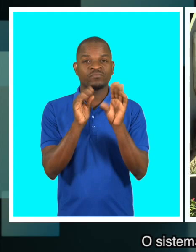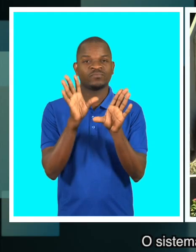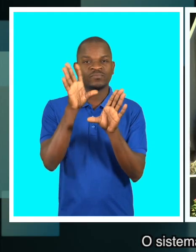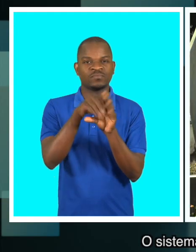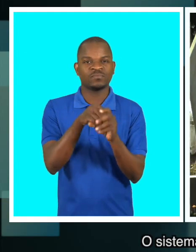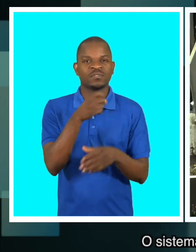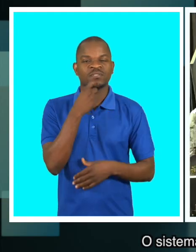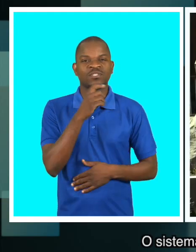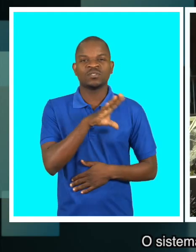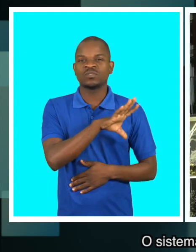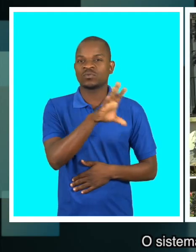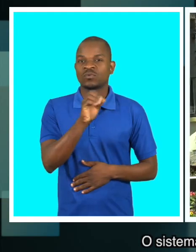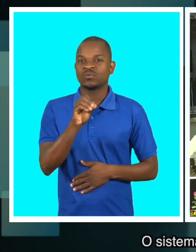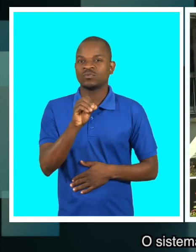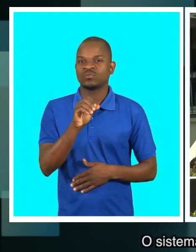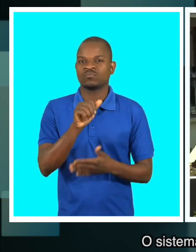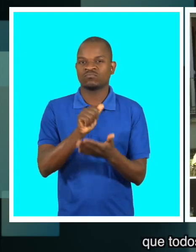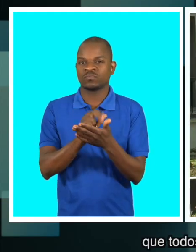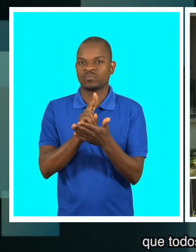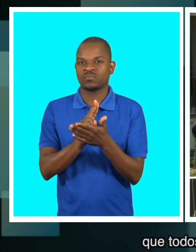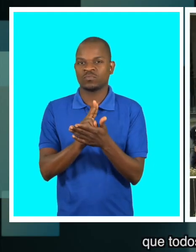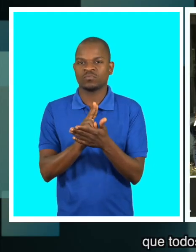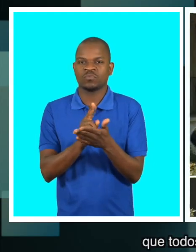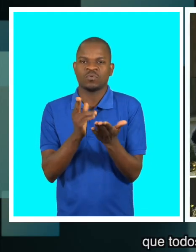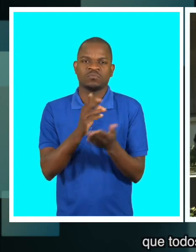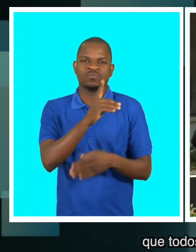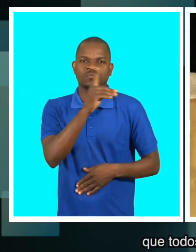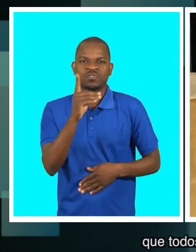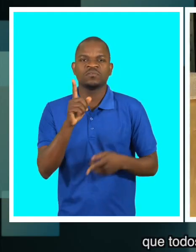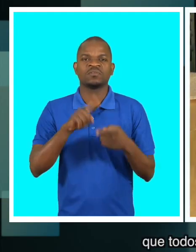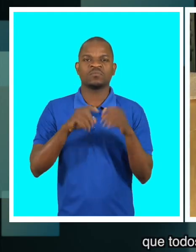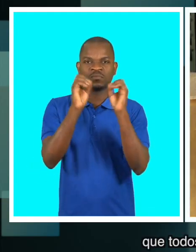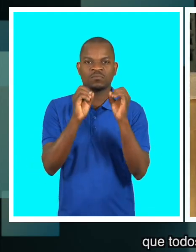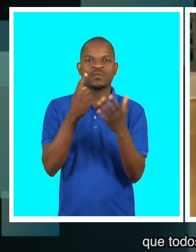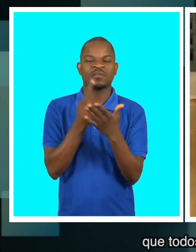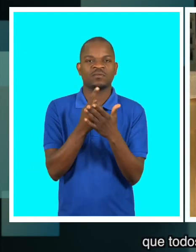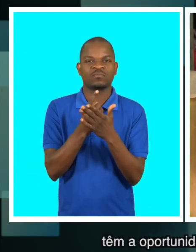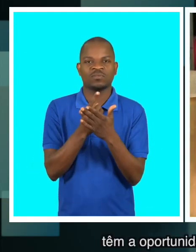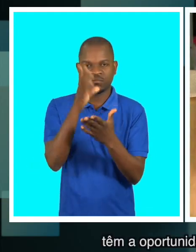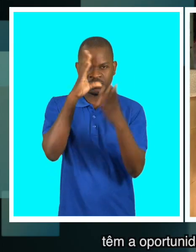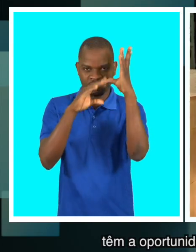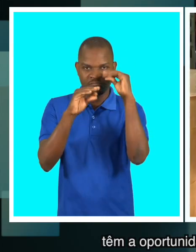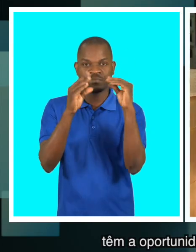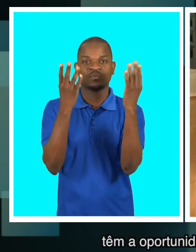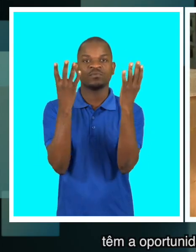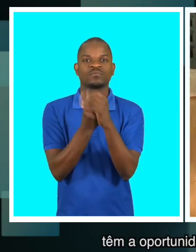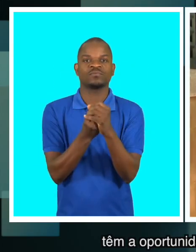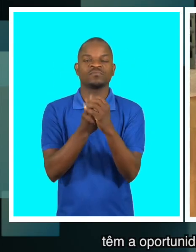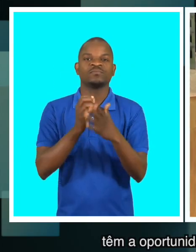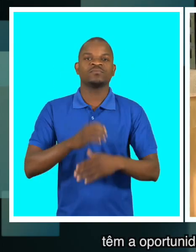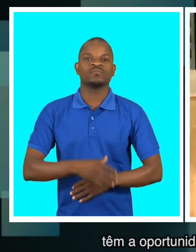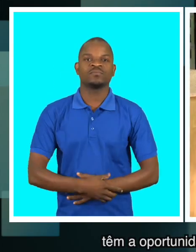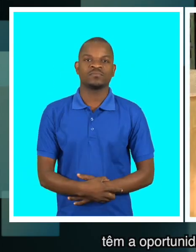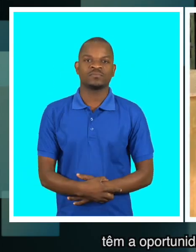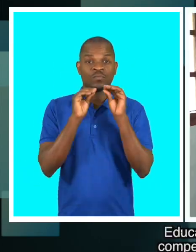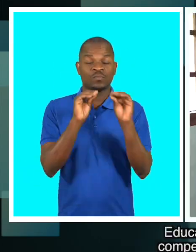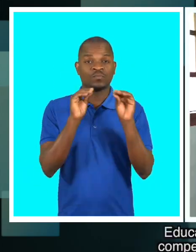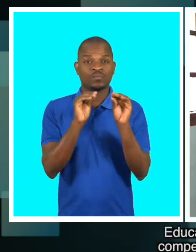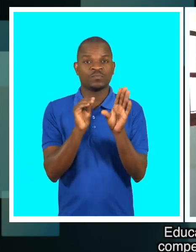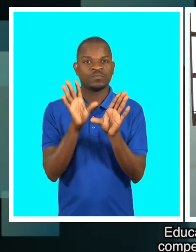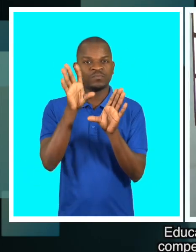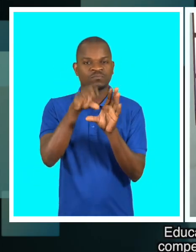de sinais. O sistema de educação inclusiva preconiza que todos os alunos, com e sem deficiência, tenham a oportunidade de conviverem e aprenderem juntos.